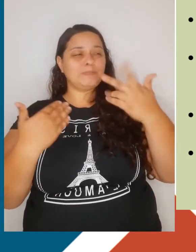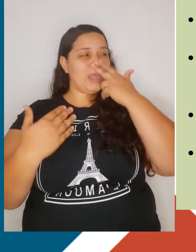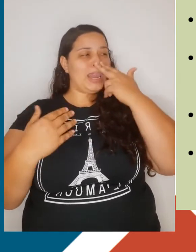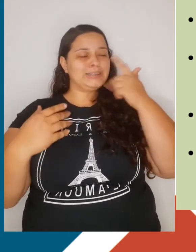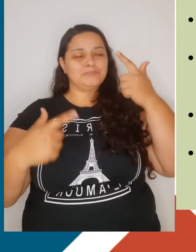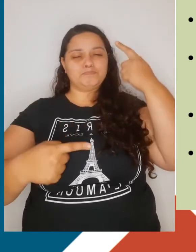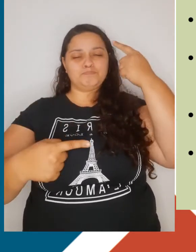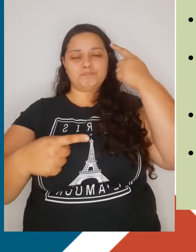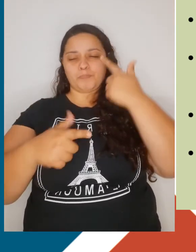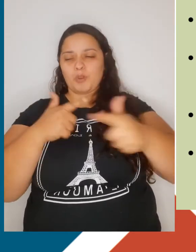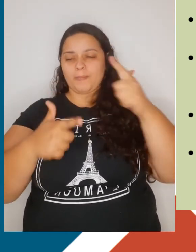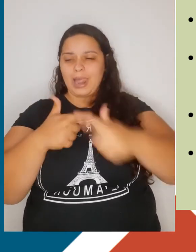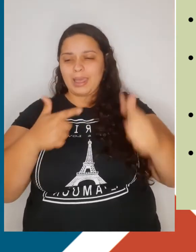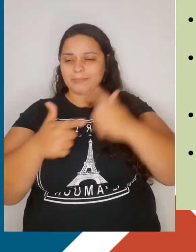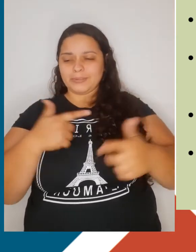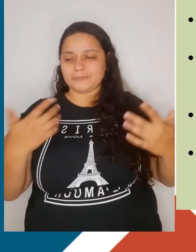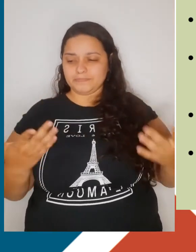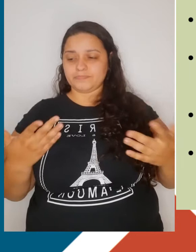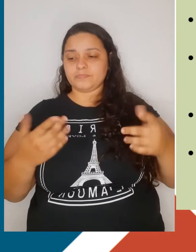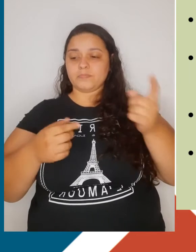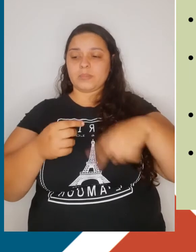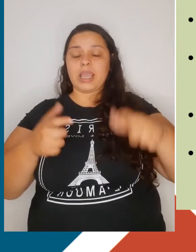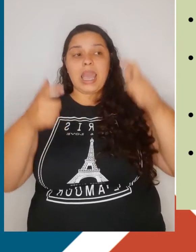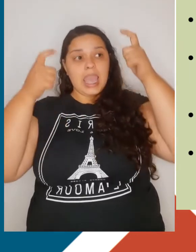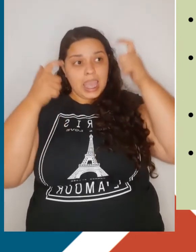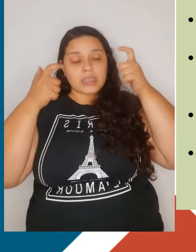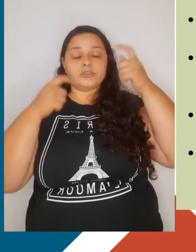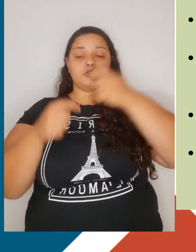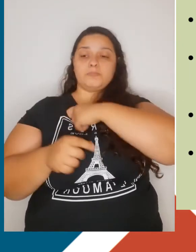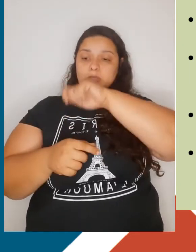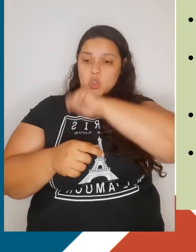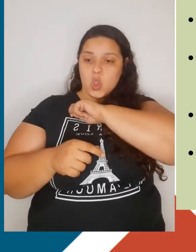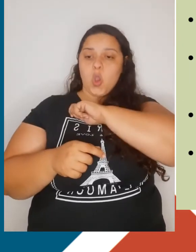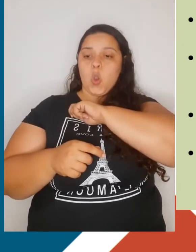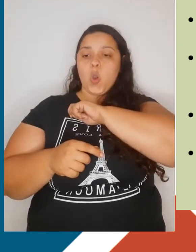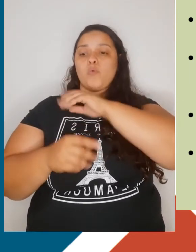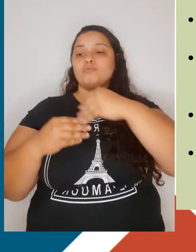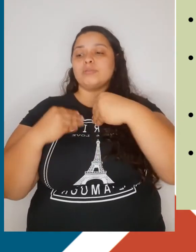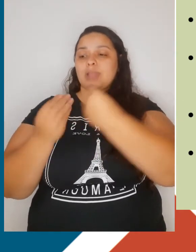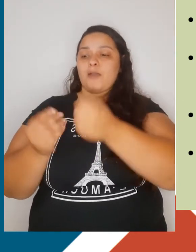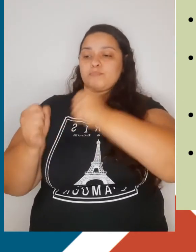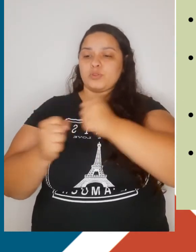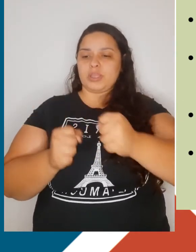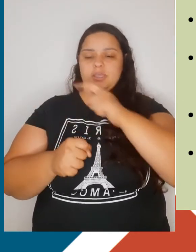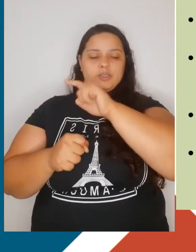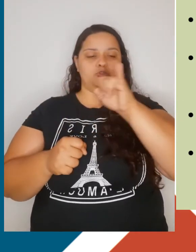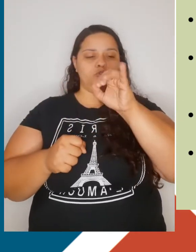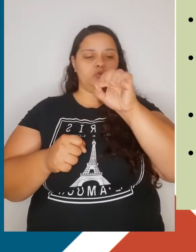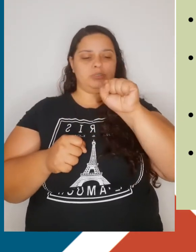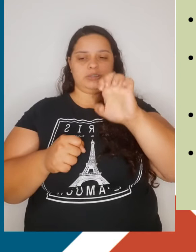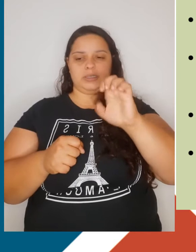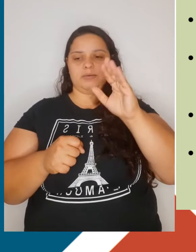e 1816, Napoleão destrona o rei espanhol e dá o poder para o seu irmão, José